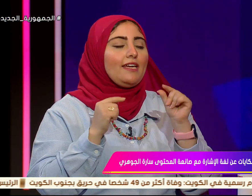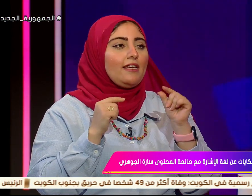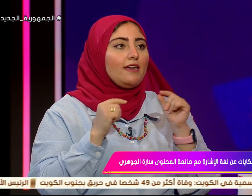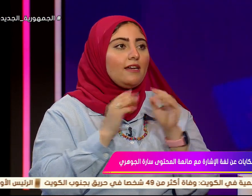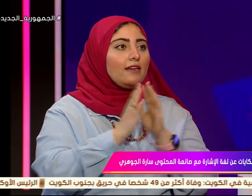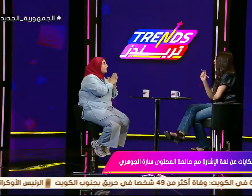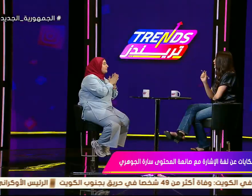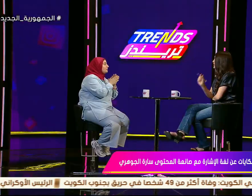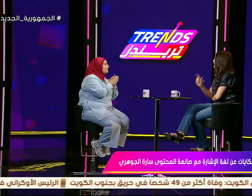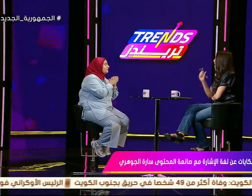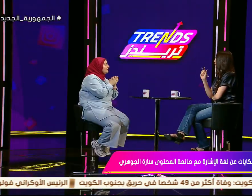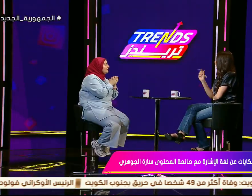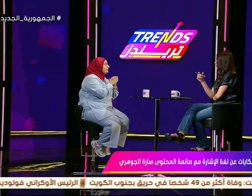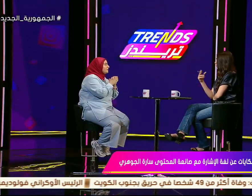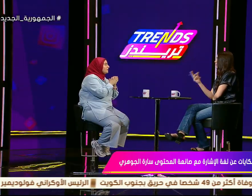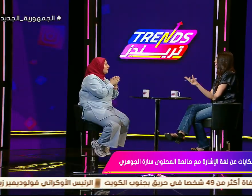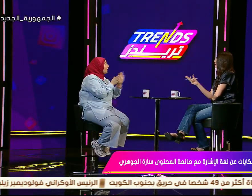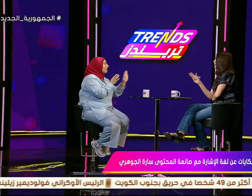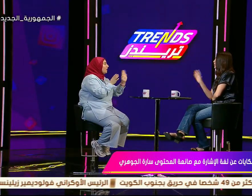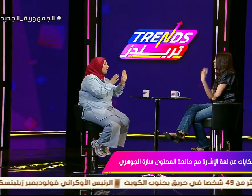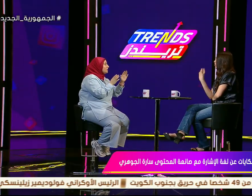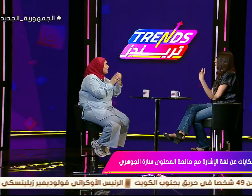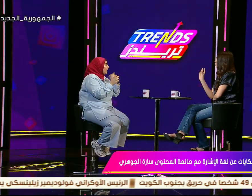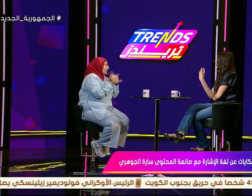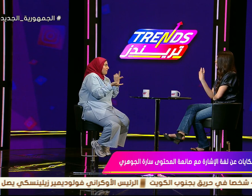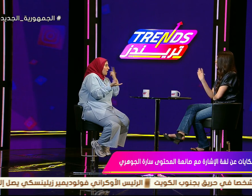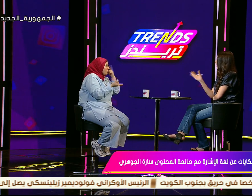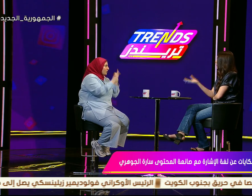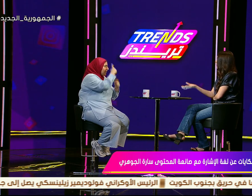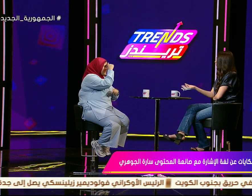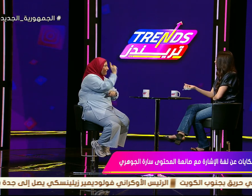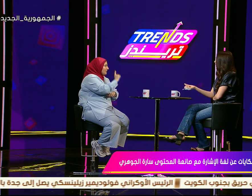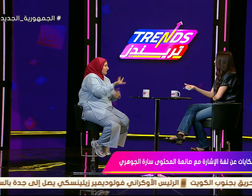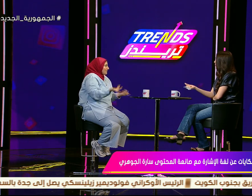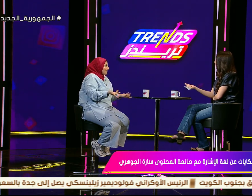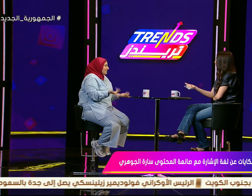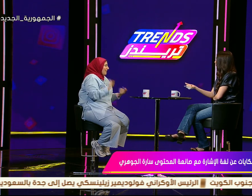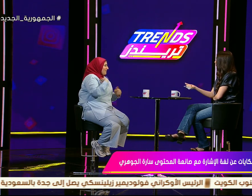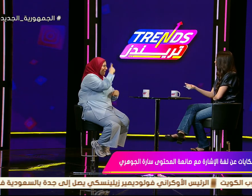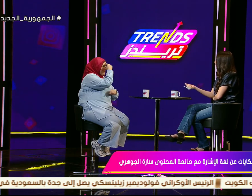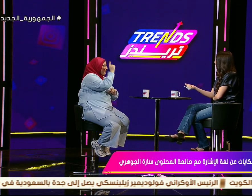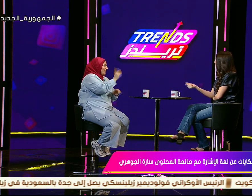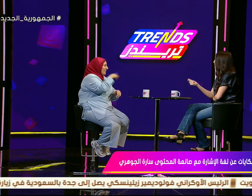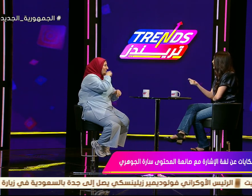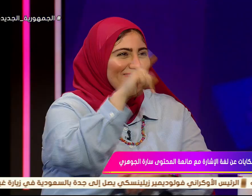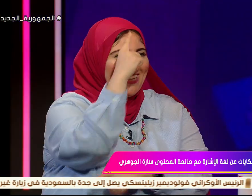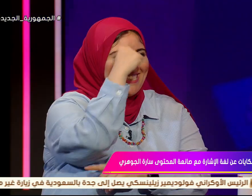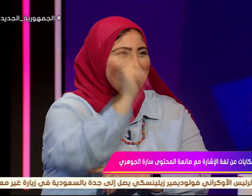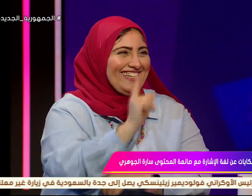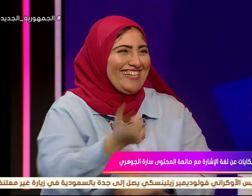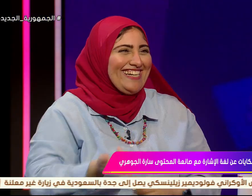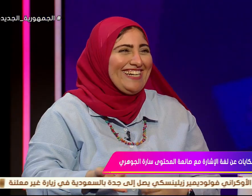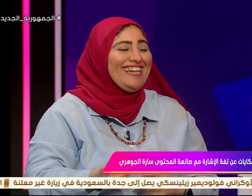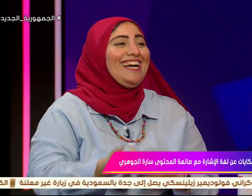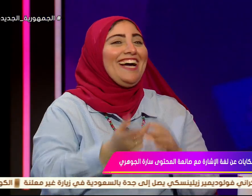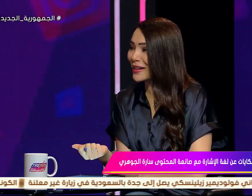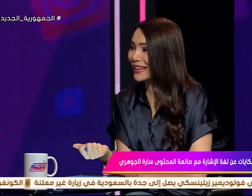لا قصدي اللغه الانجليزيه لو مثلا انت لا لا لا خالص يعني انا معرفش ه ازاي هنفهم انا ماعرفش اتكلم هيها ازاي وانت مش فهمه معنى